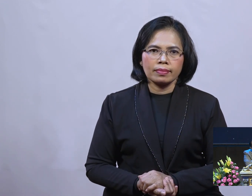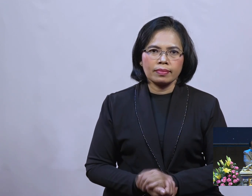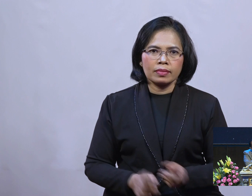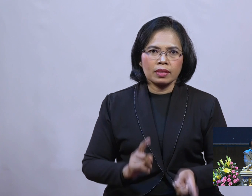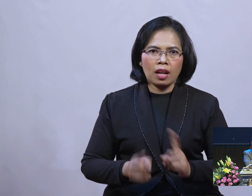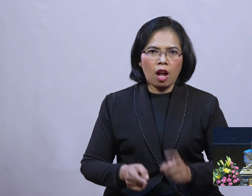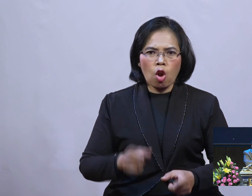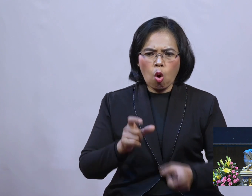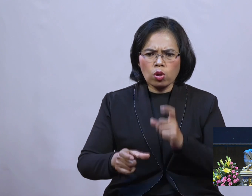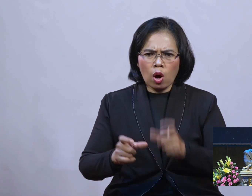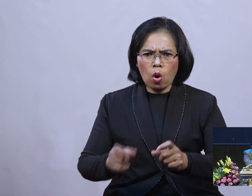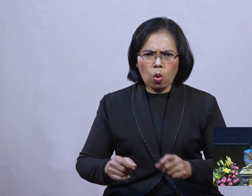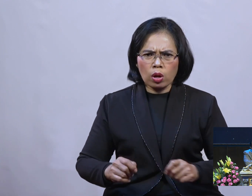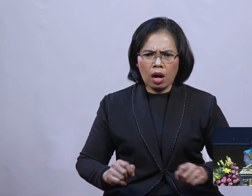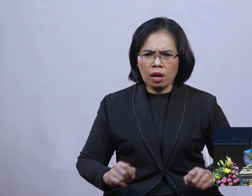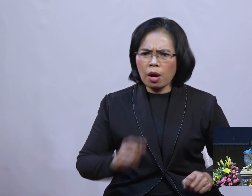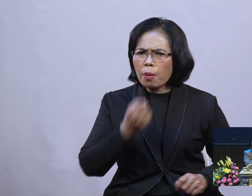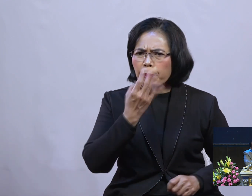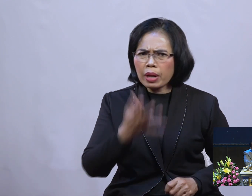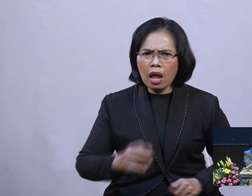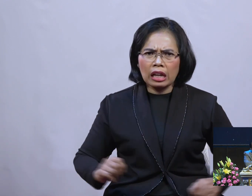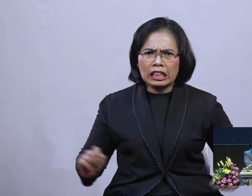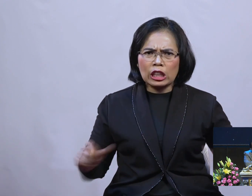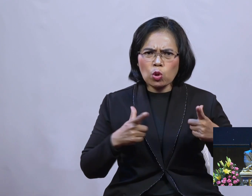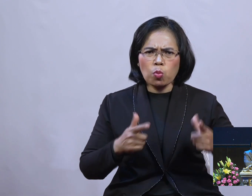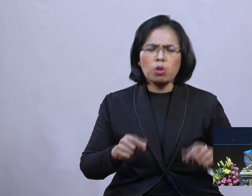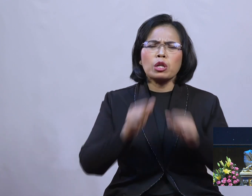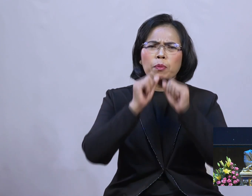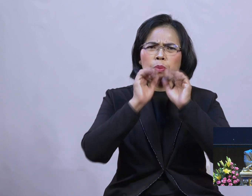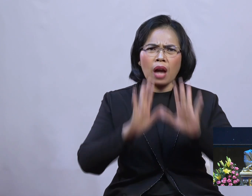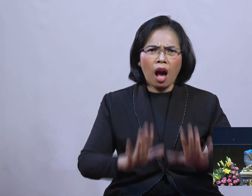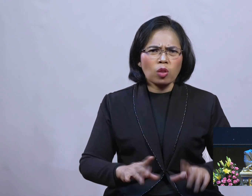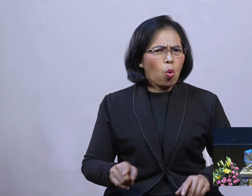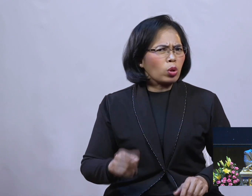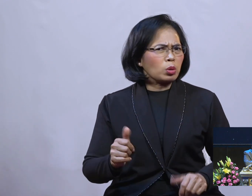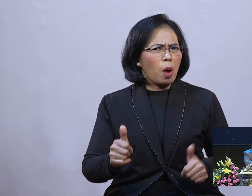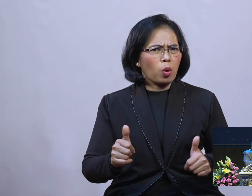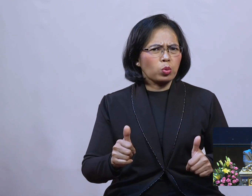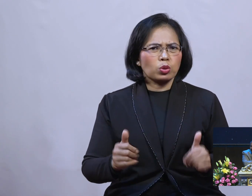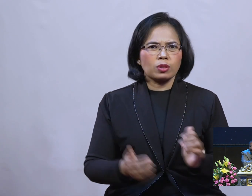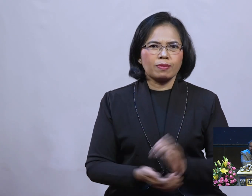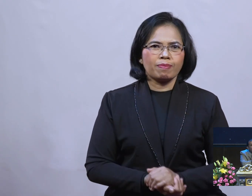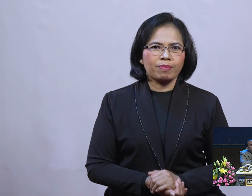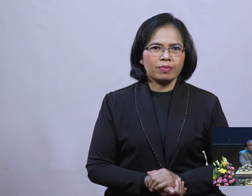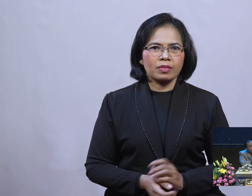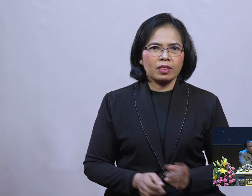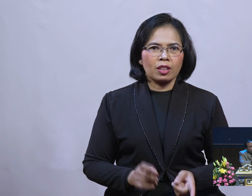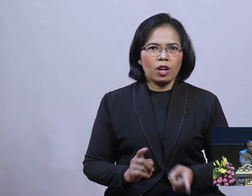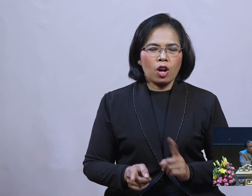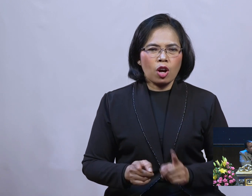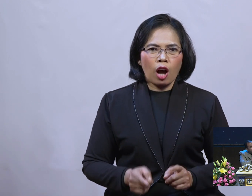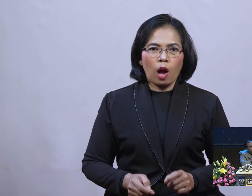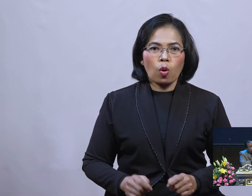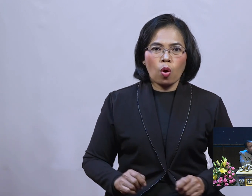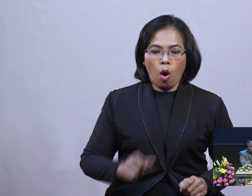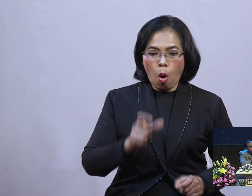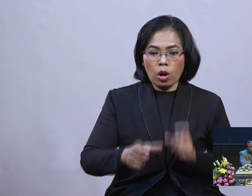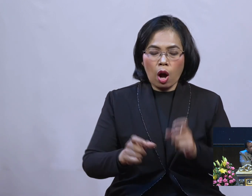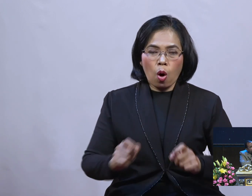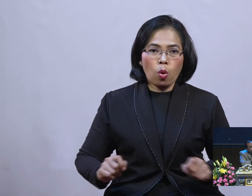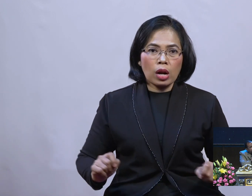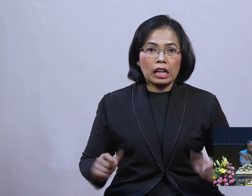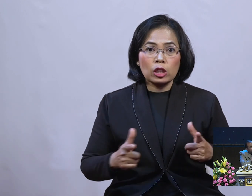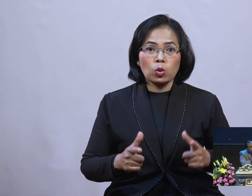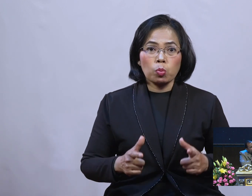Hai orang bilang hidup diberkati oil kemakmuran ya kalau orang bilang oh hidup Aa dasar kau ingini penderitaan